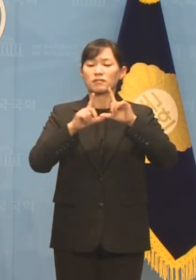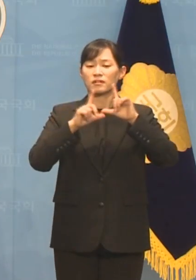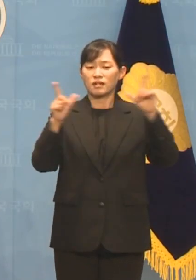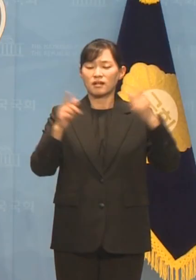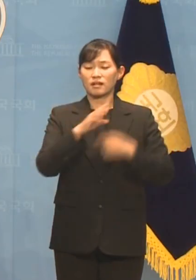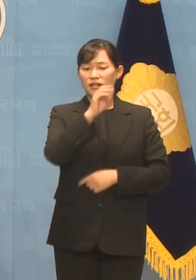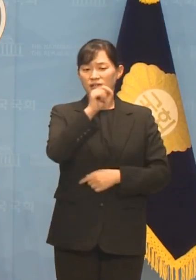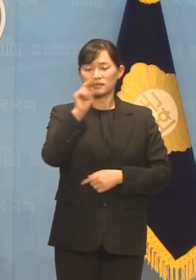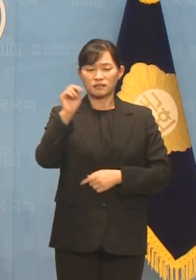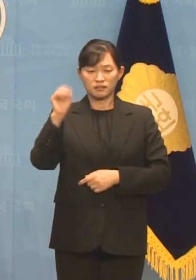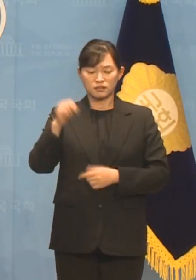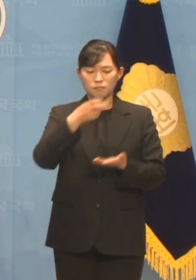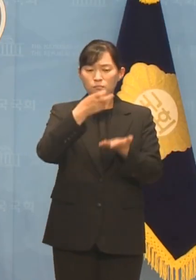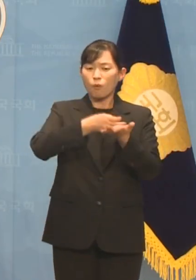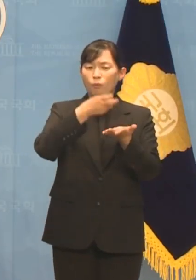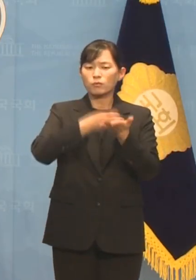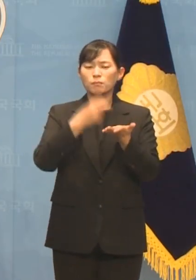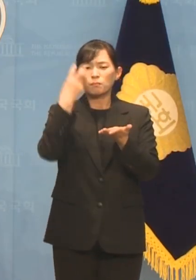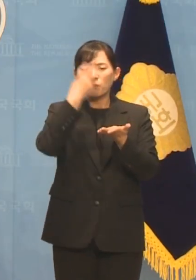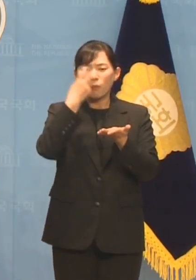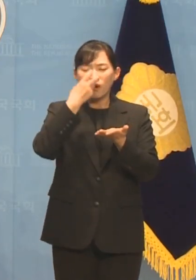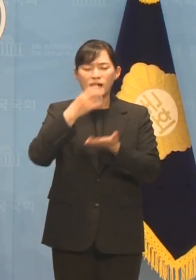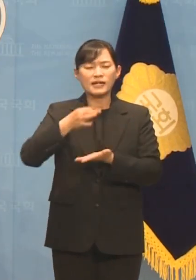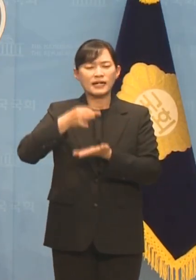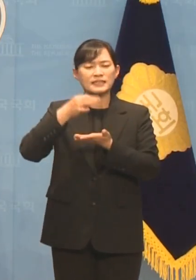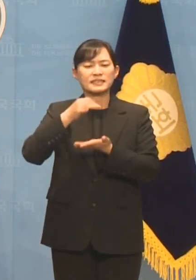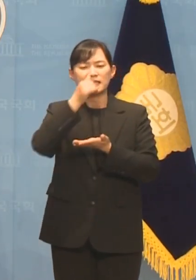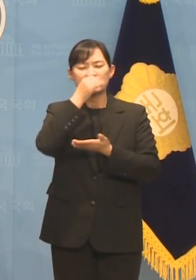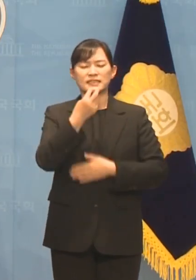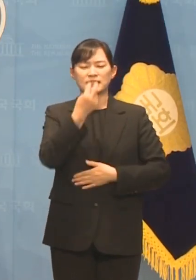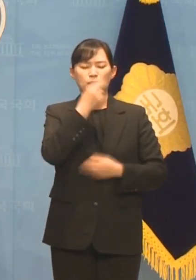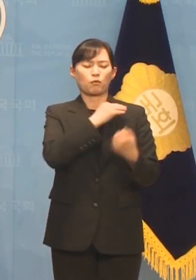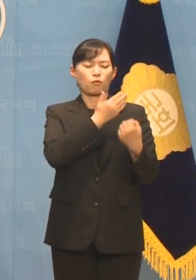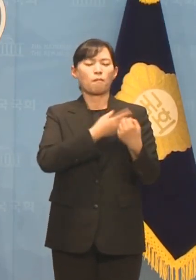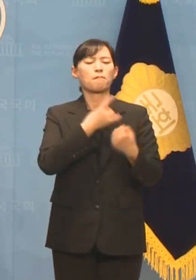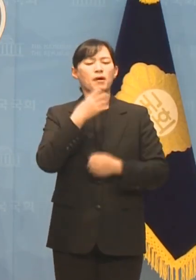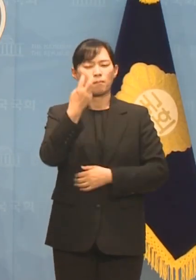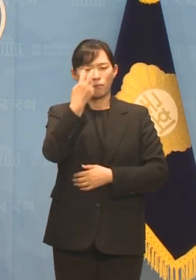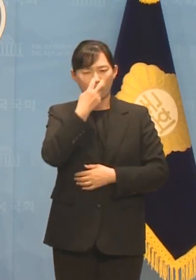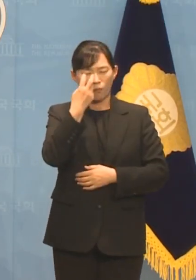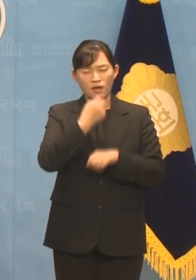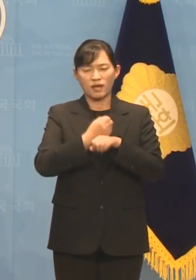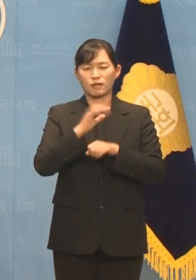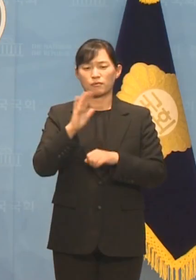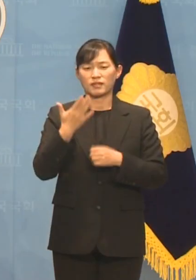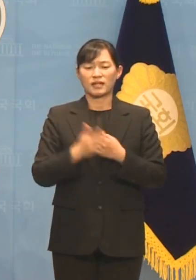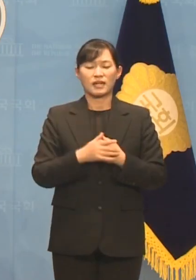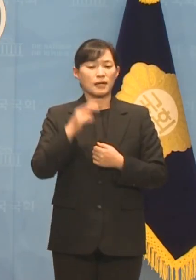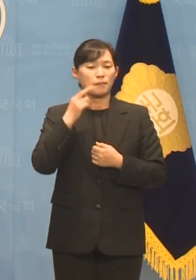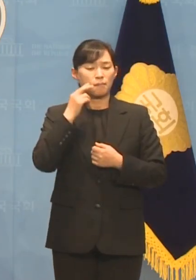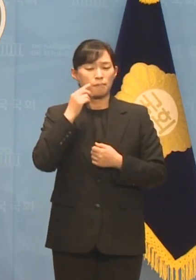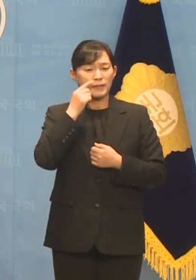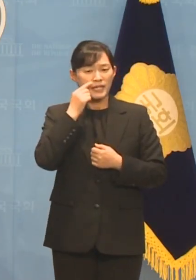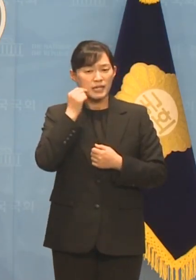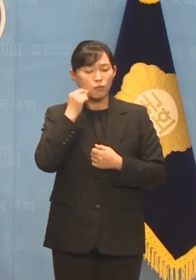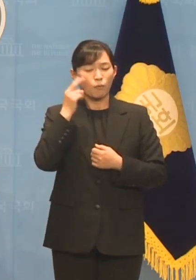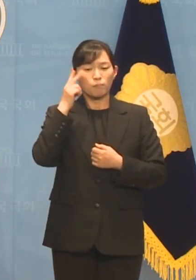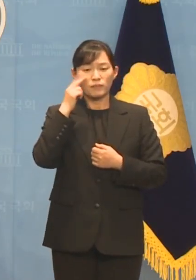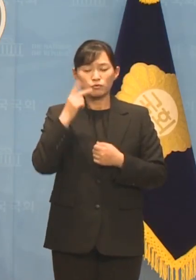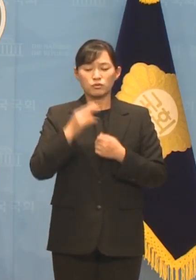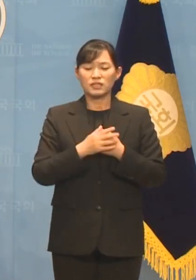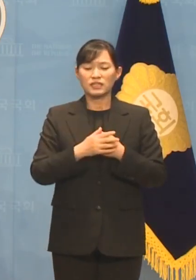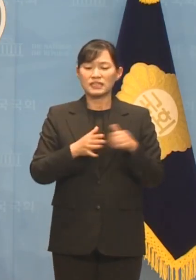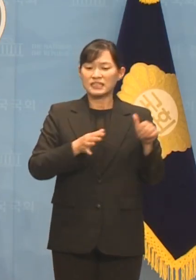SNS에서 법은 보호할 가치가 있는 생명권만 보호해야 합니다. 미국, 일본이 사형 집행을 한다고 해서